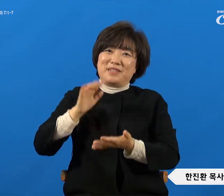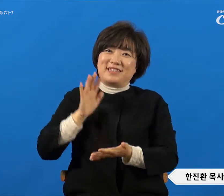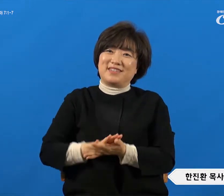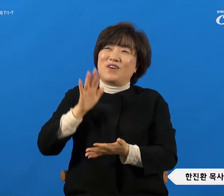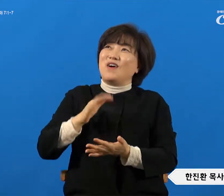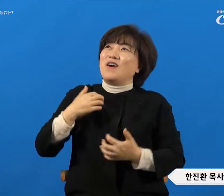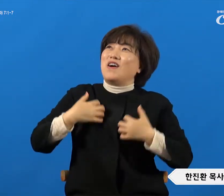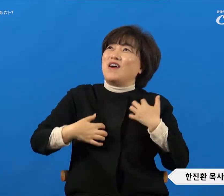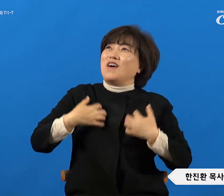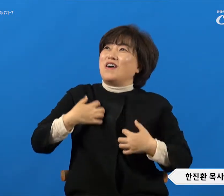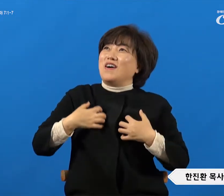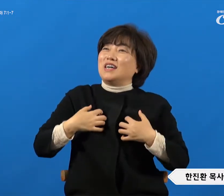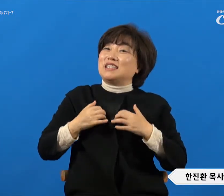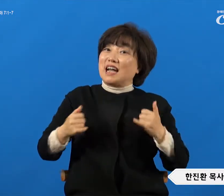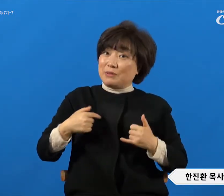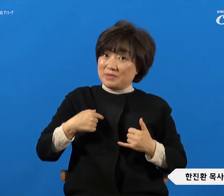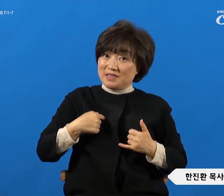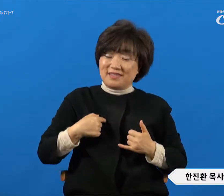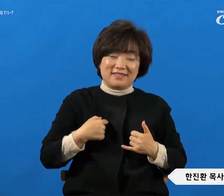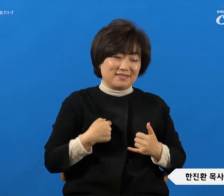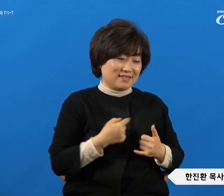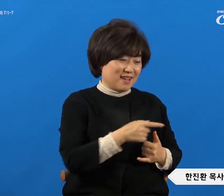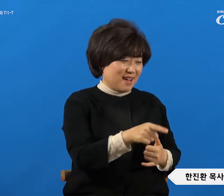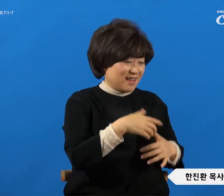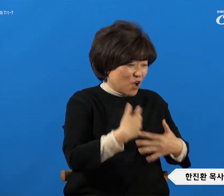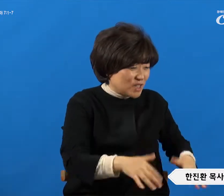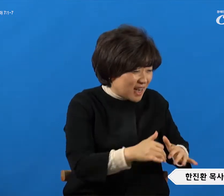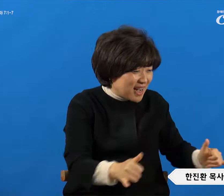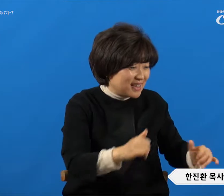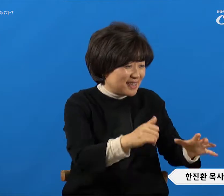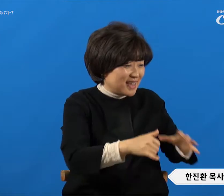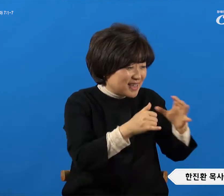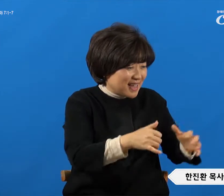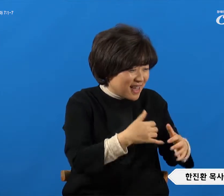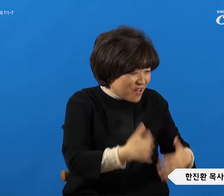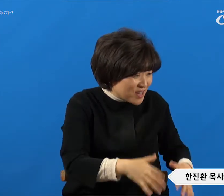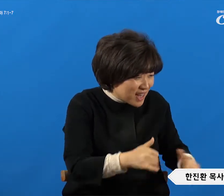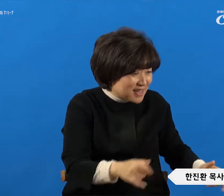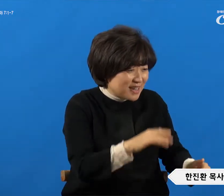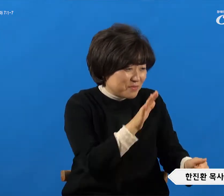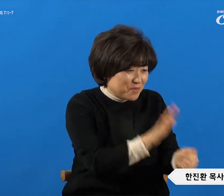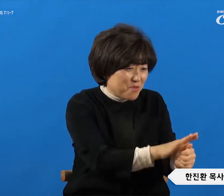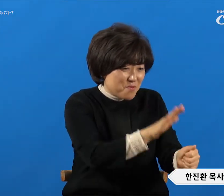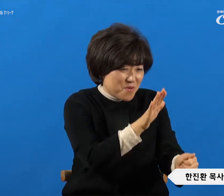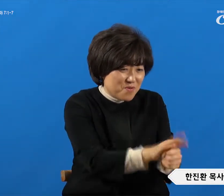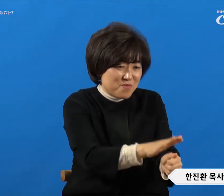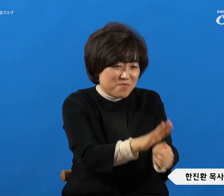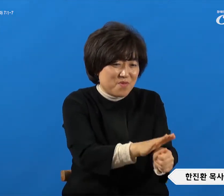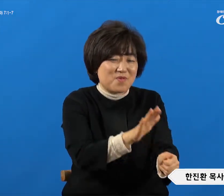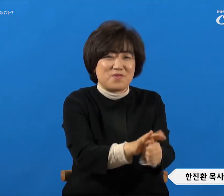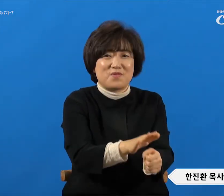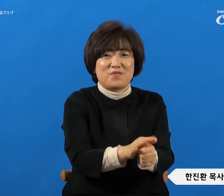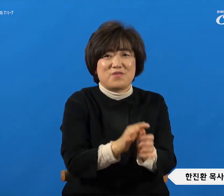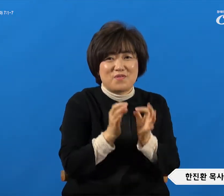어렵고 힘든 사람들을 힘껏 섬기며 봉사하는 그런 삶을 사는 것입니다.